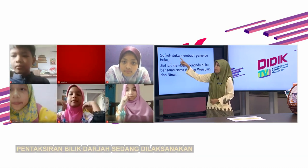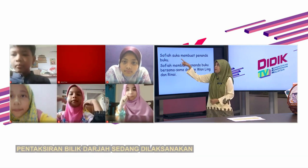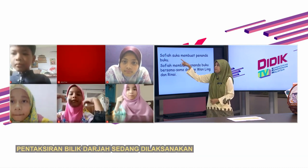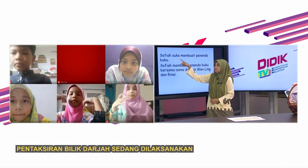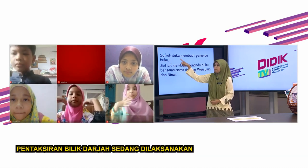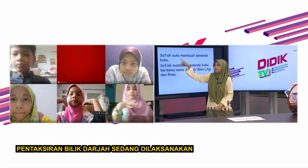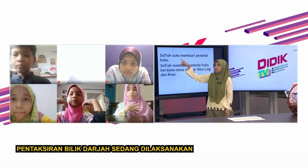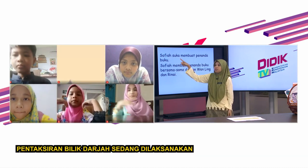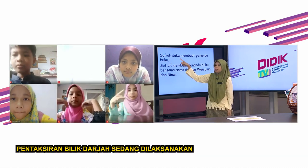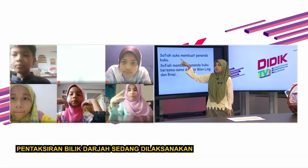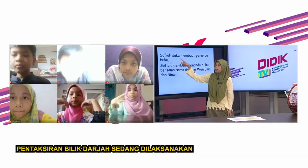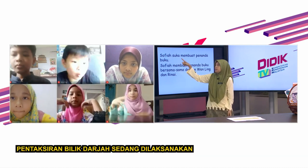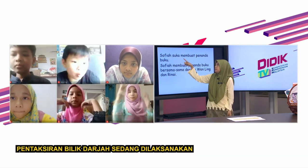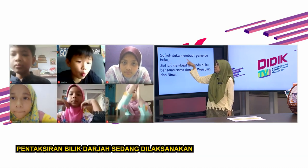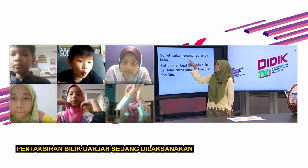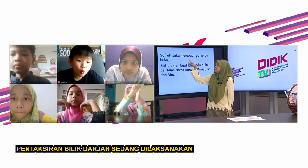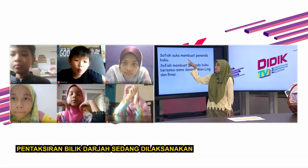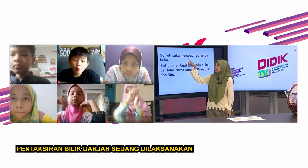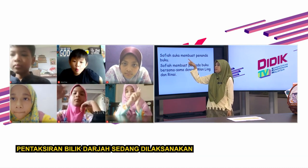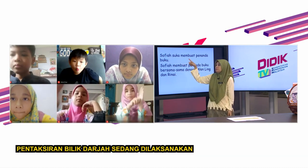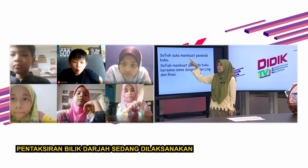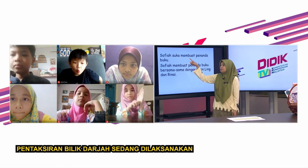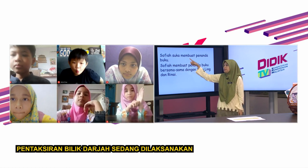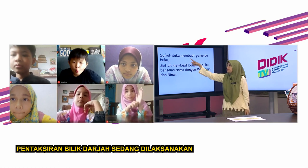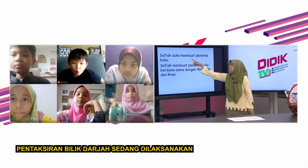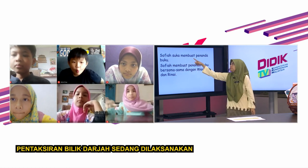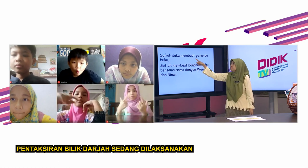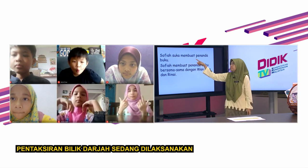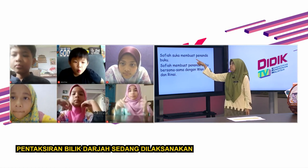Ya. Suka